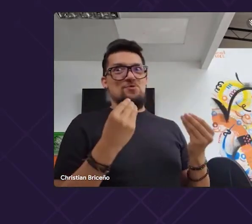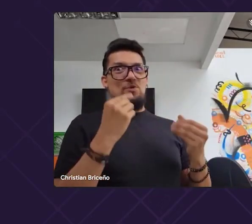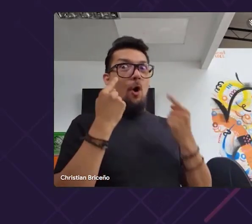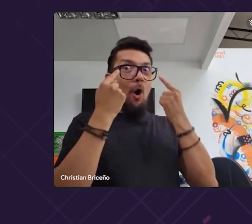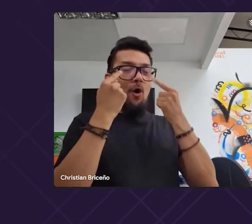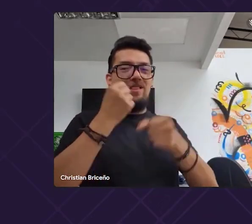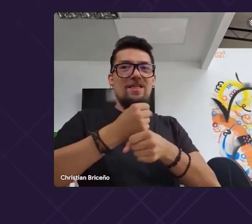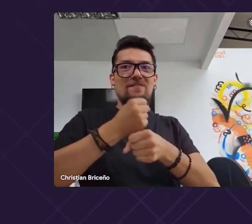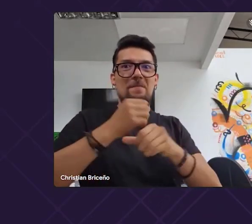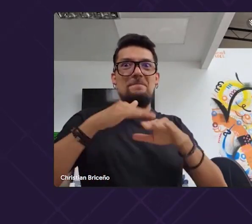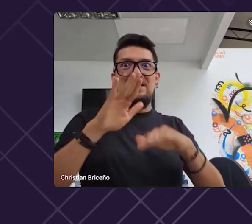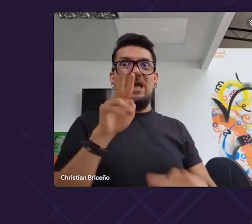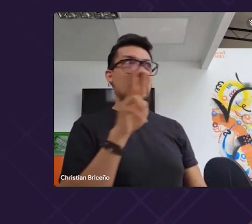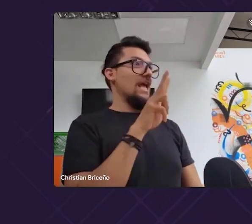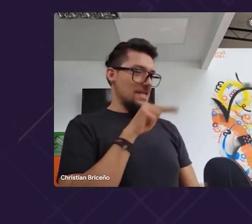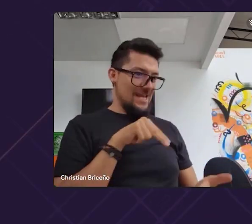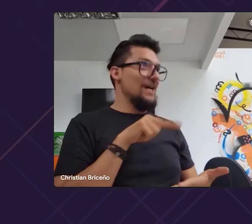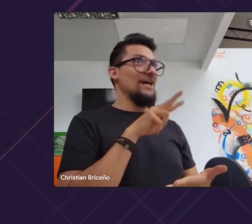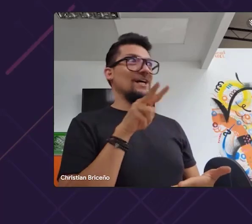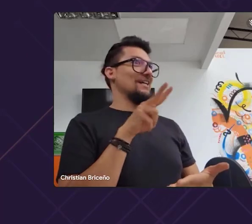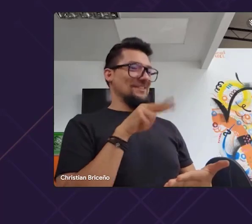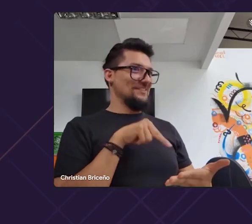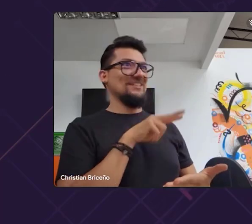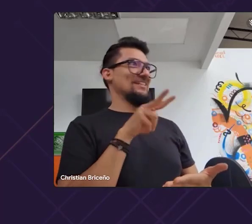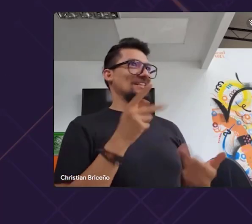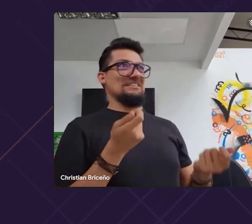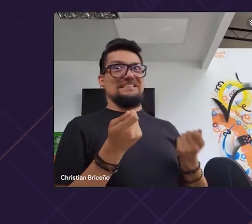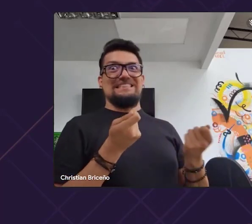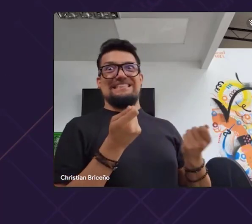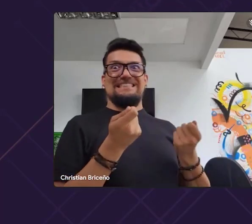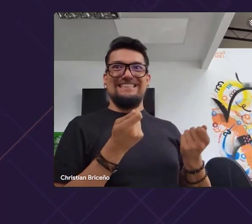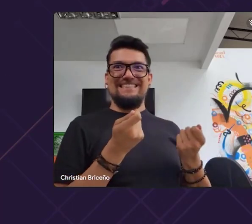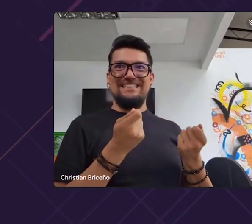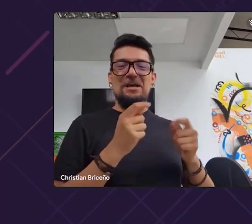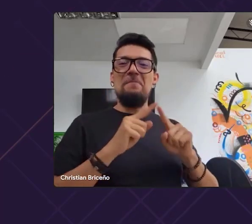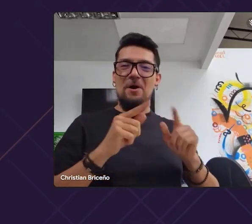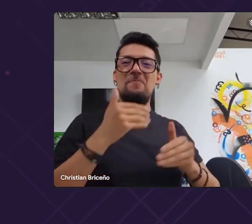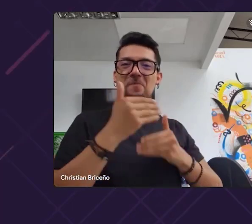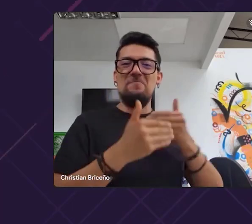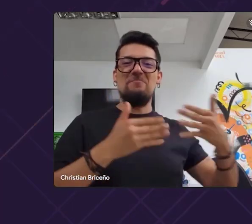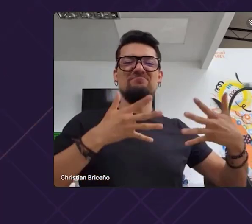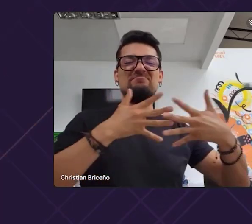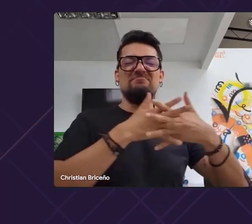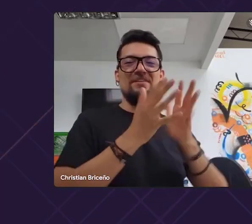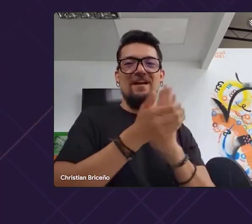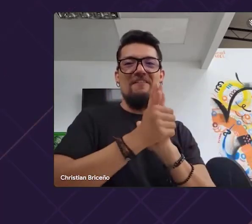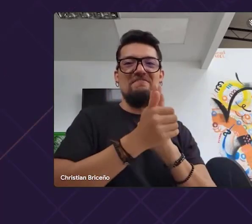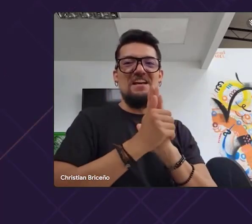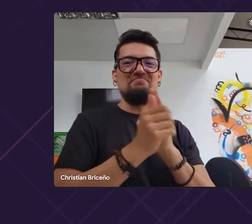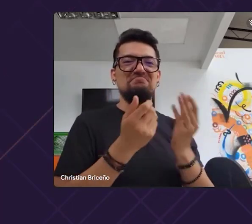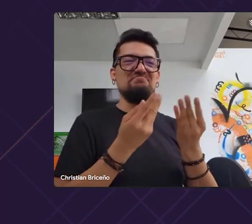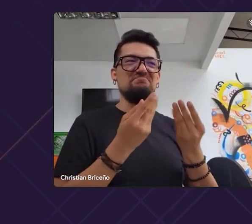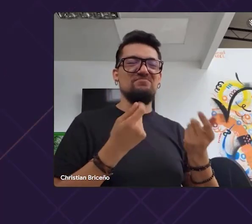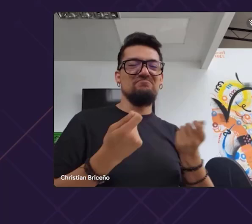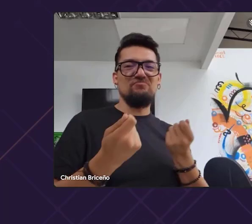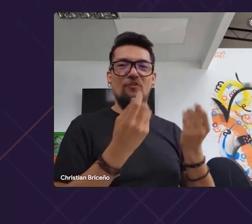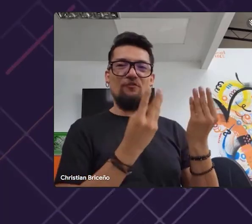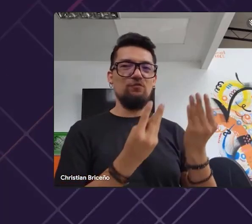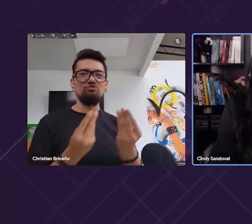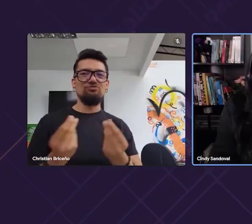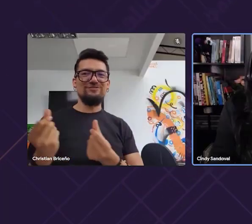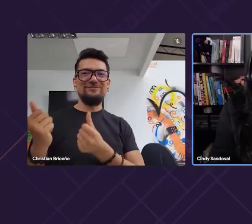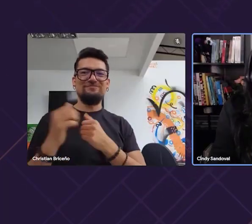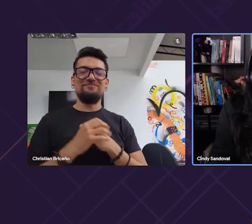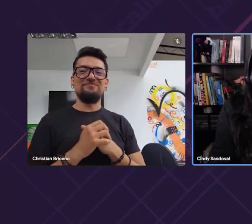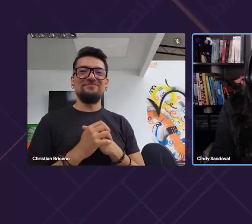la entrevista. Entonces, digamos que son muchos factores que pasan en ese momento de grabación, pero digamos que al principio